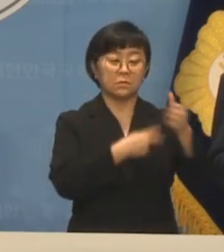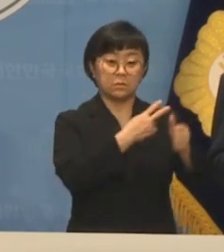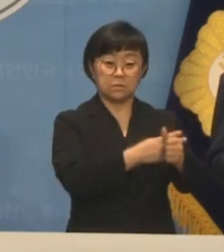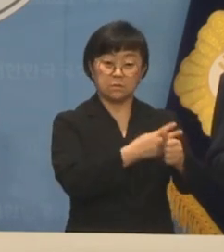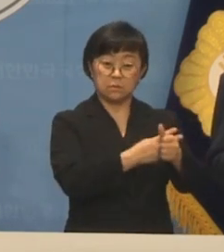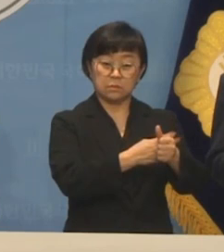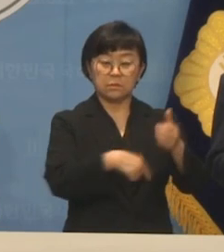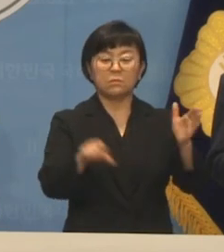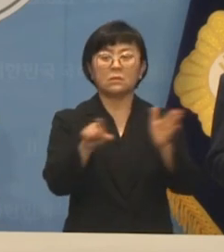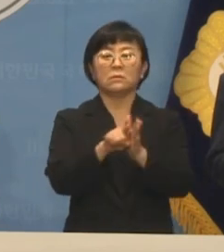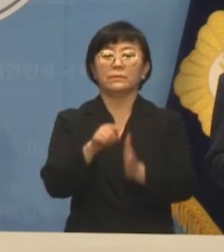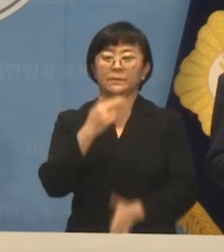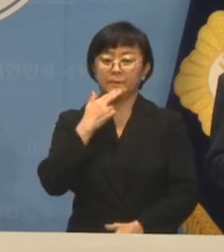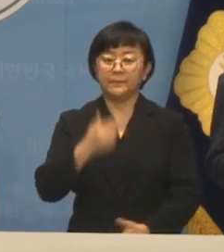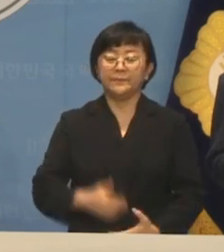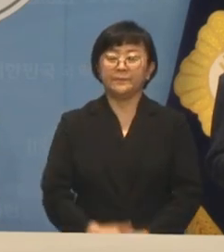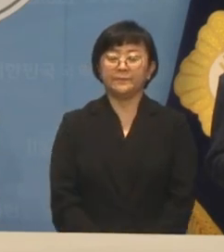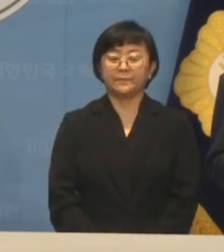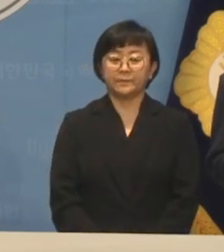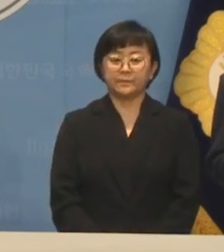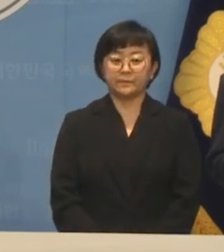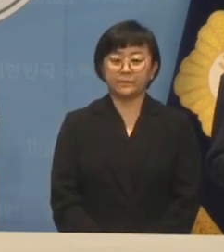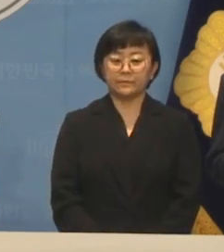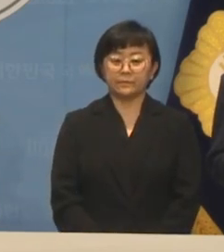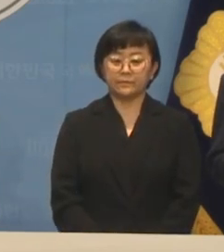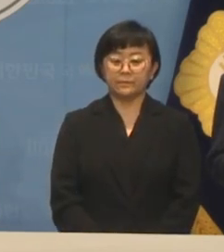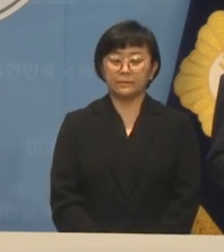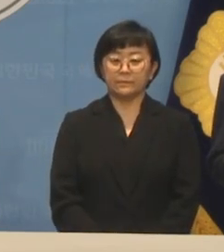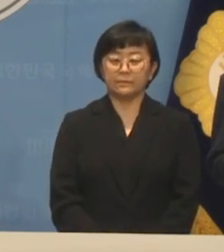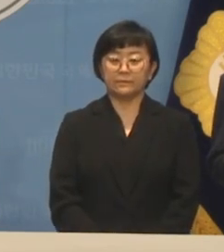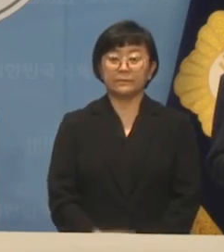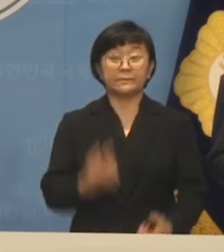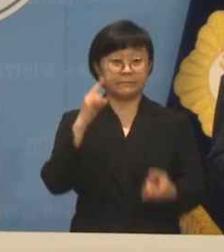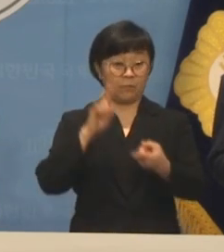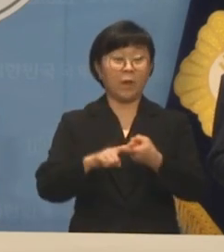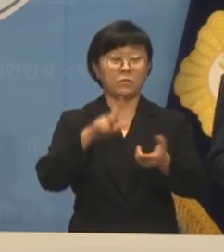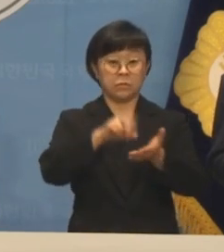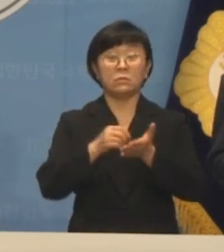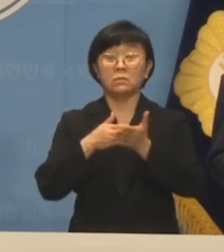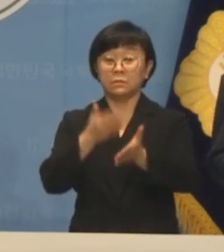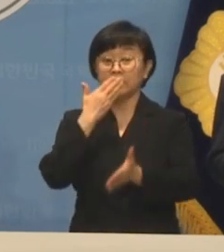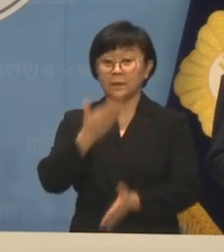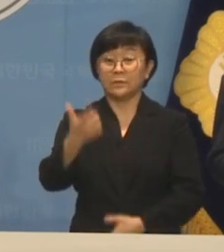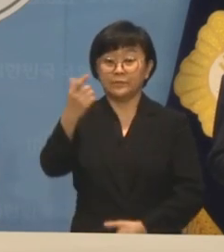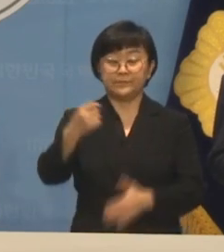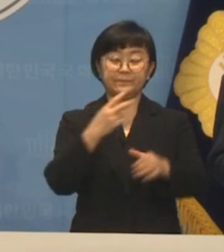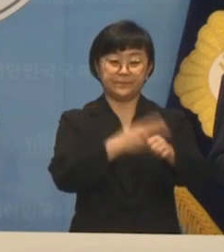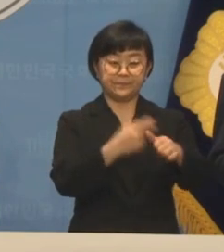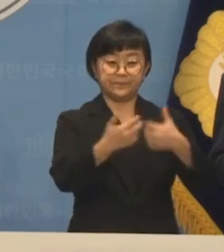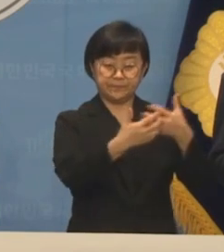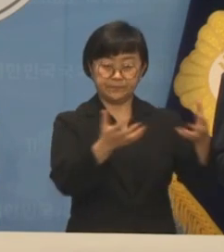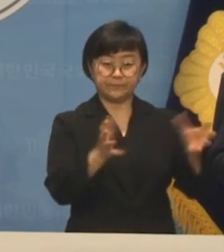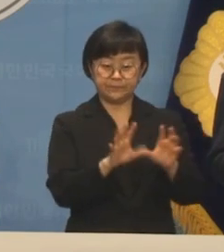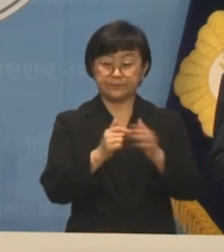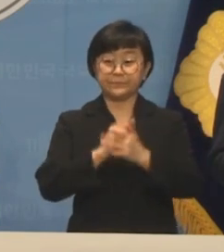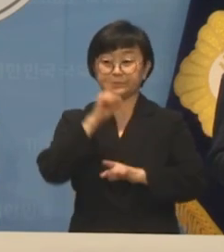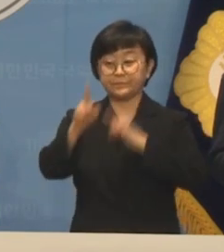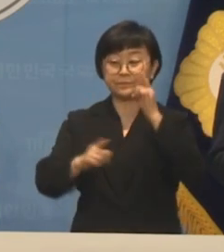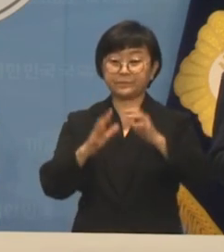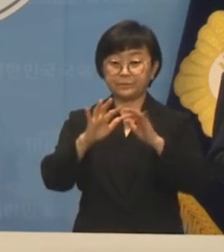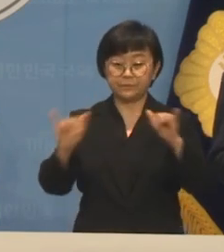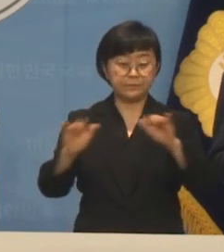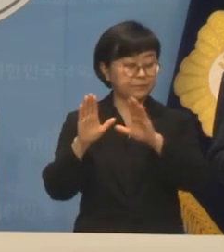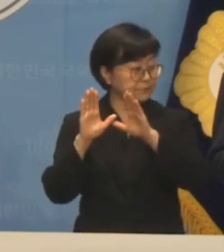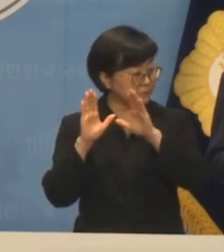의사들이 신뢰하지 않고 있습니다. 어찌 보면 합당한 문제제기일 수 있는 의사단체 호소에 국민들이